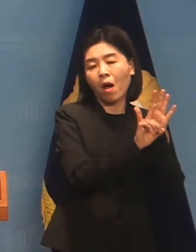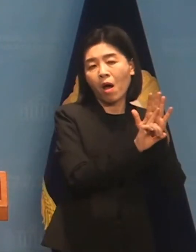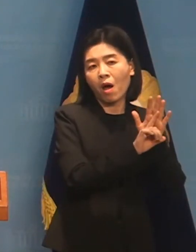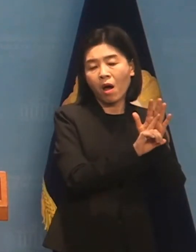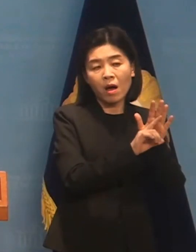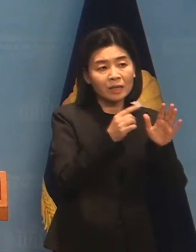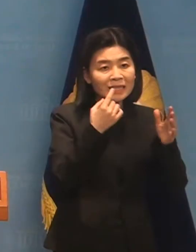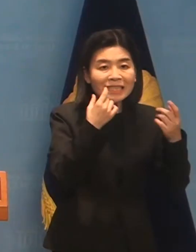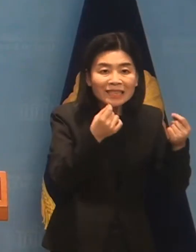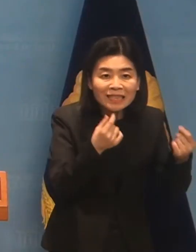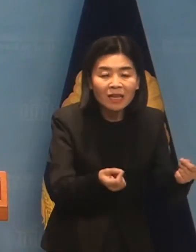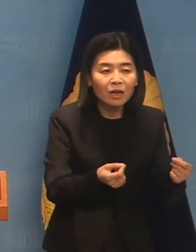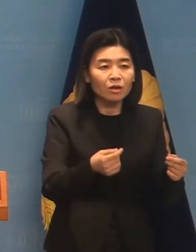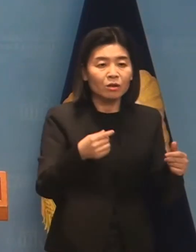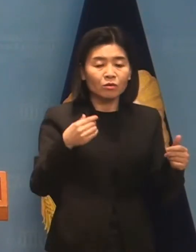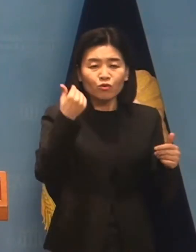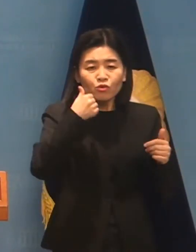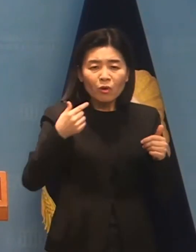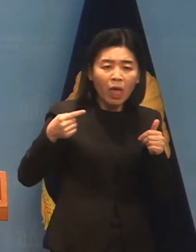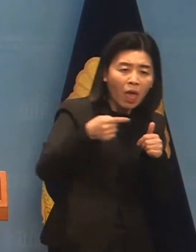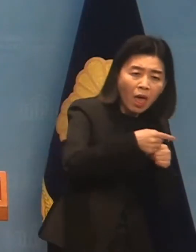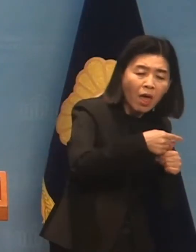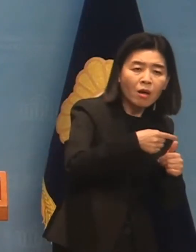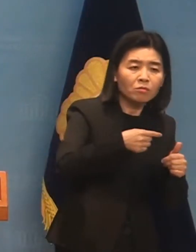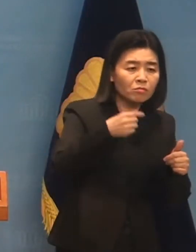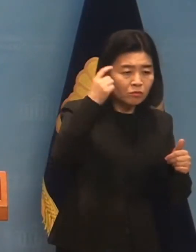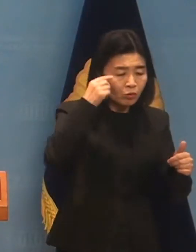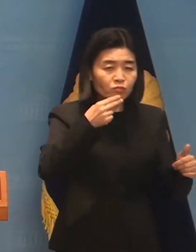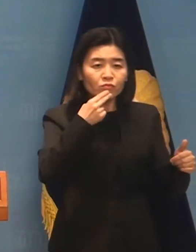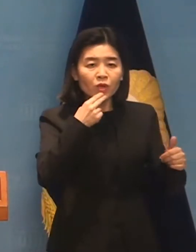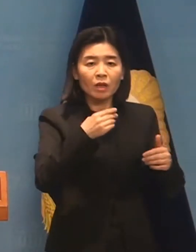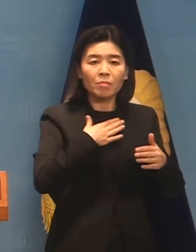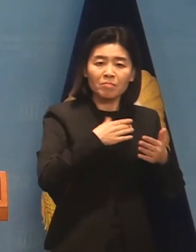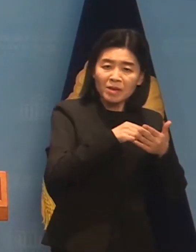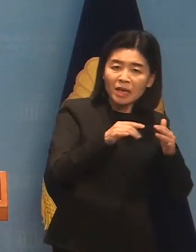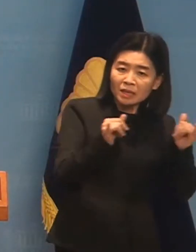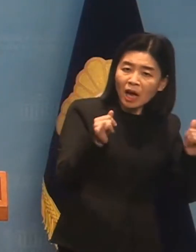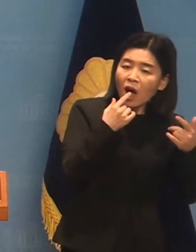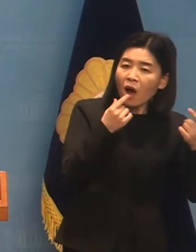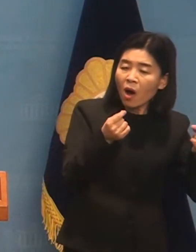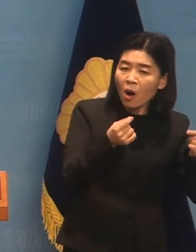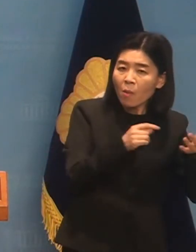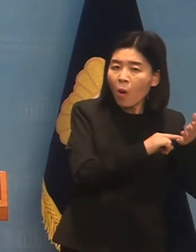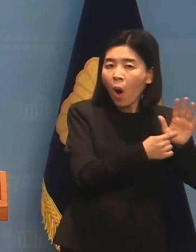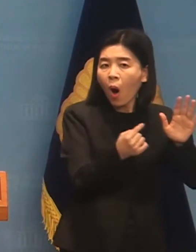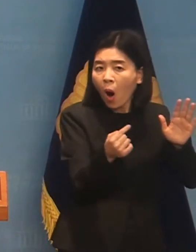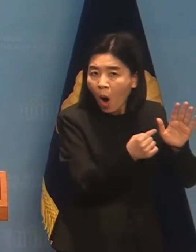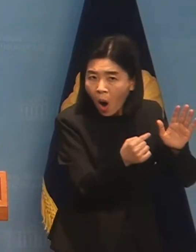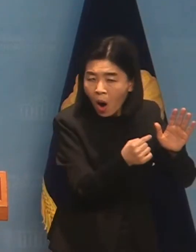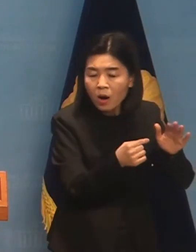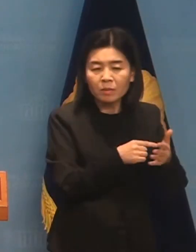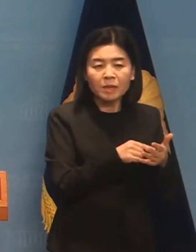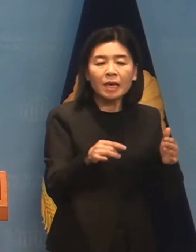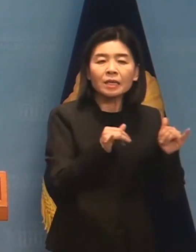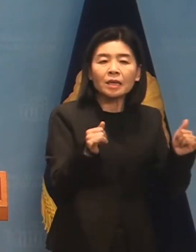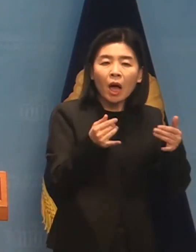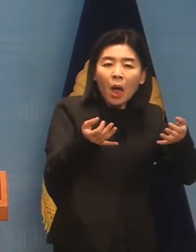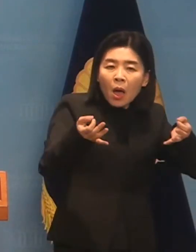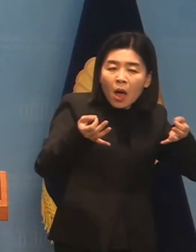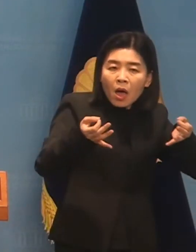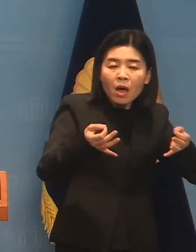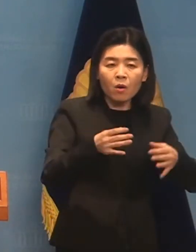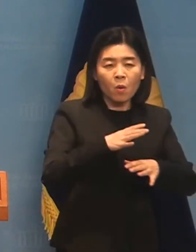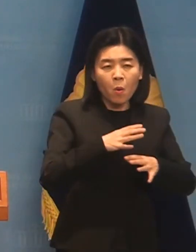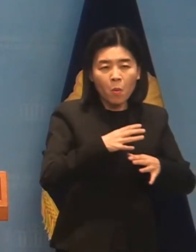아무도 본인을 해야 할 생각이 없는데 나는 피해자다. 라고 하는 지금 그런 모습을 보이려고 할 것이다. 피해자 코스프레이고 공포